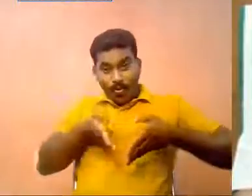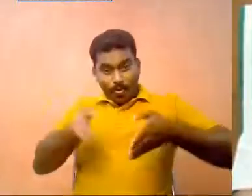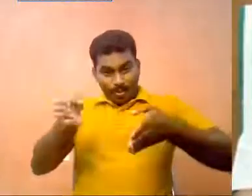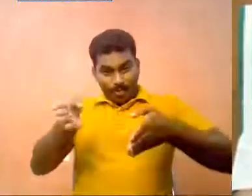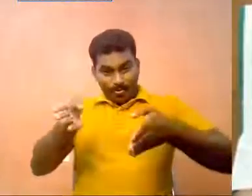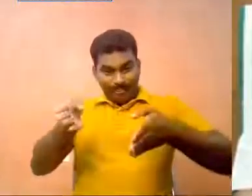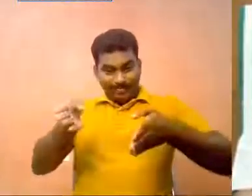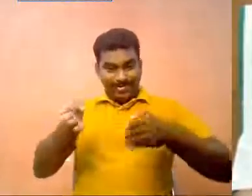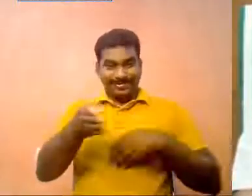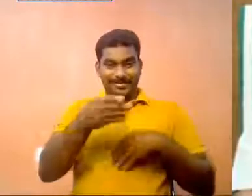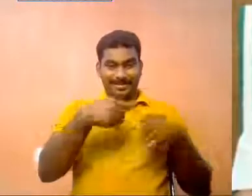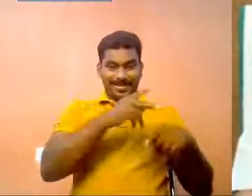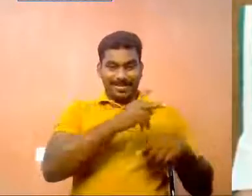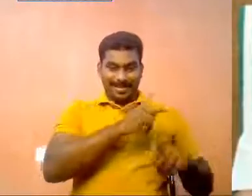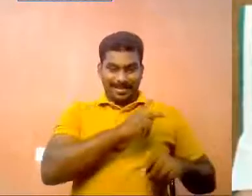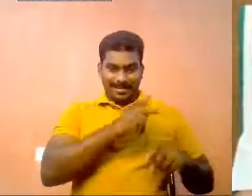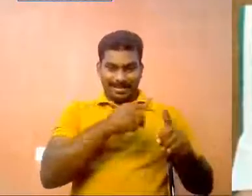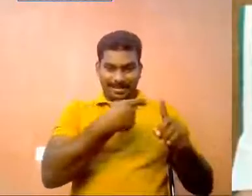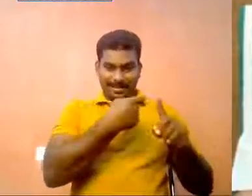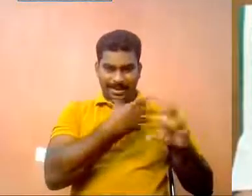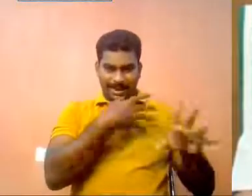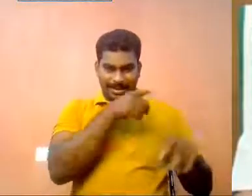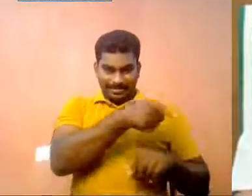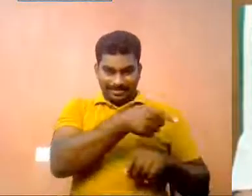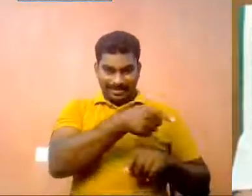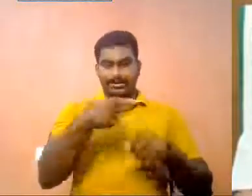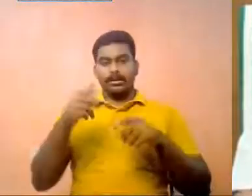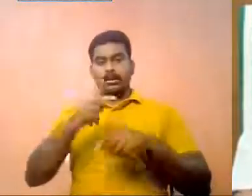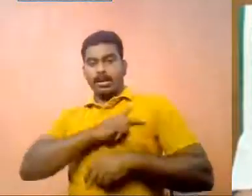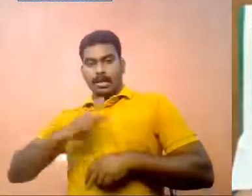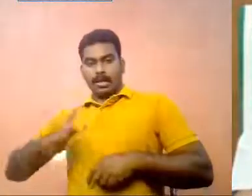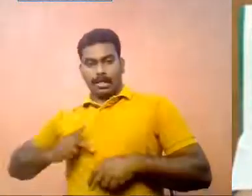ഈ വിവിധ അതിർത്തികളിൽ